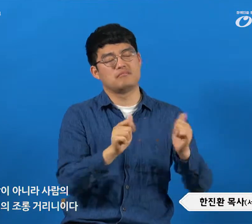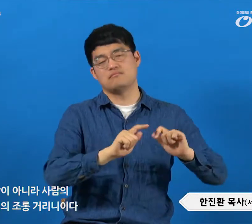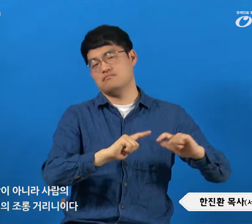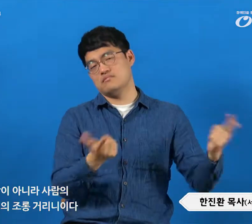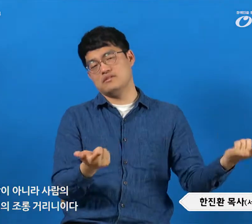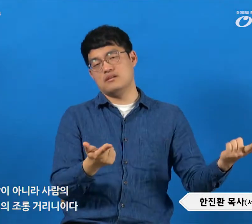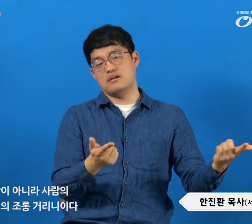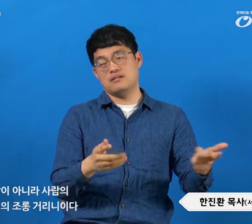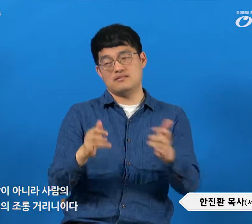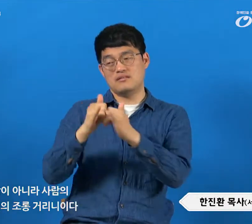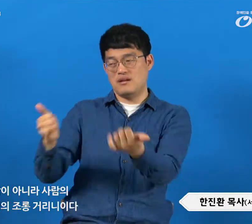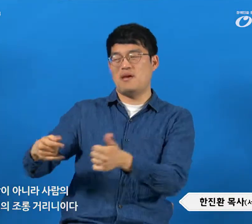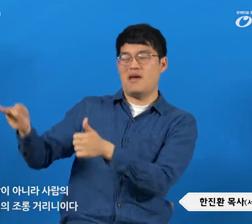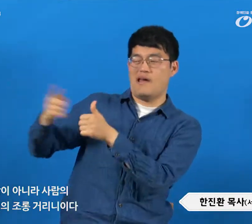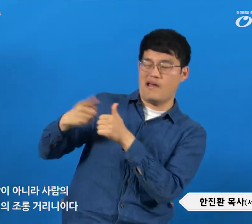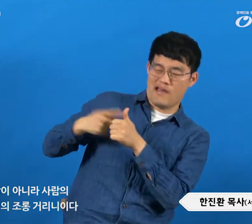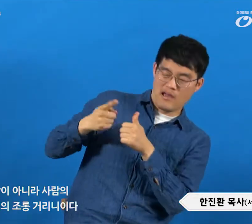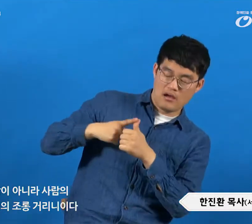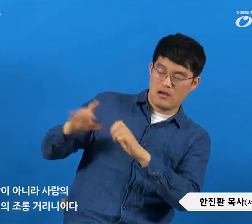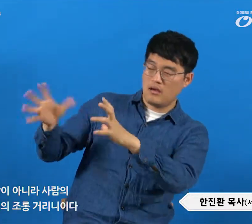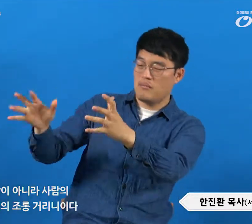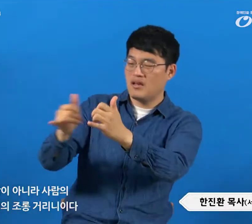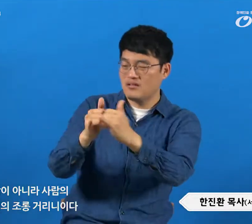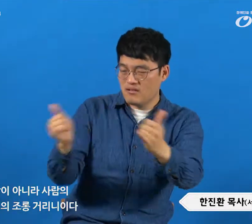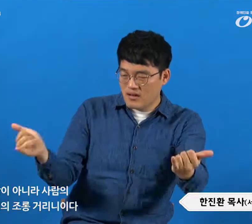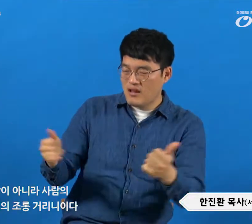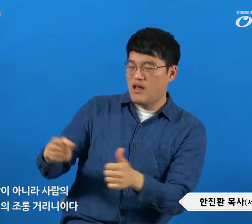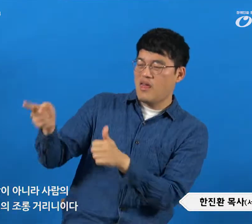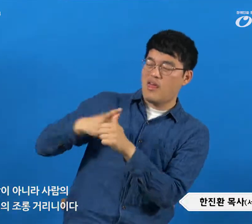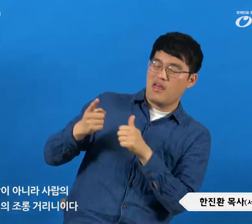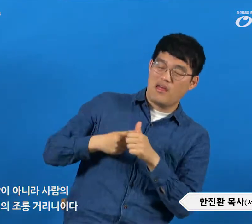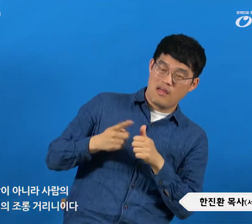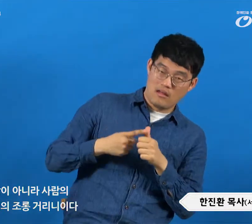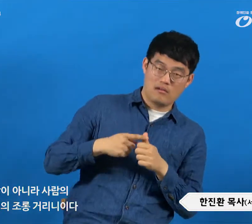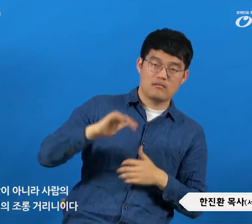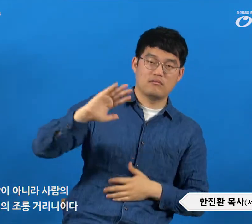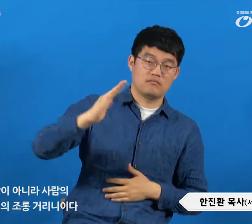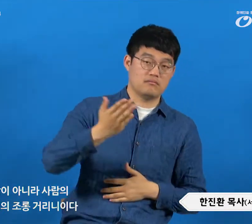아니라 사람의 비방거리요 백성의 조롱거리니이다.